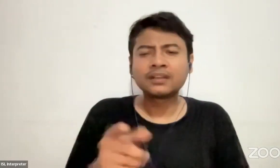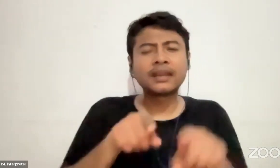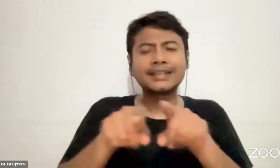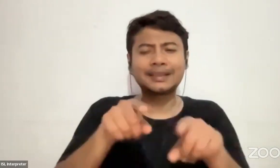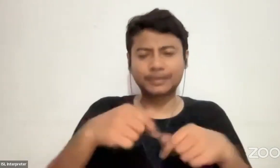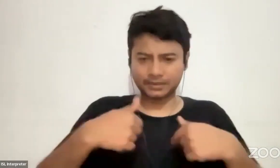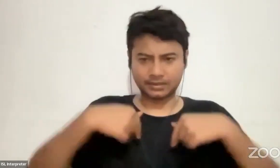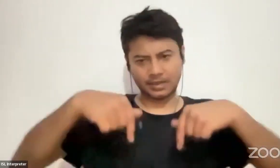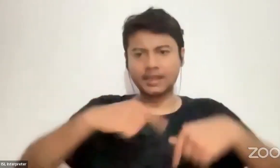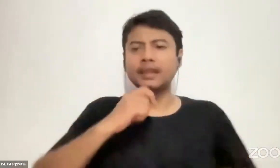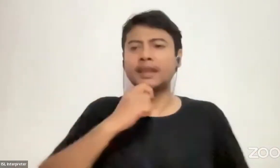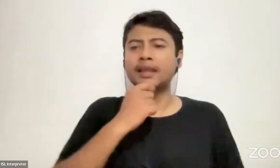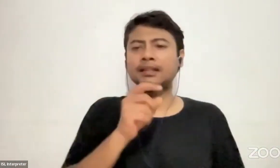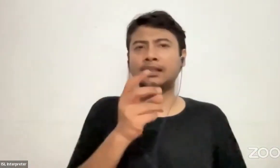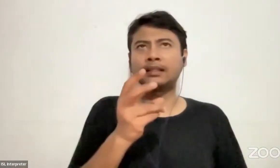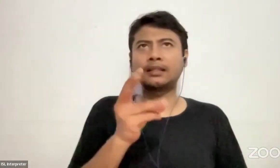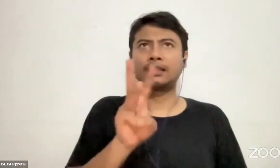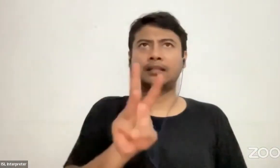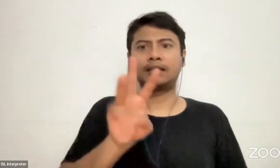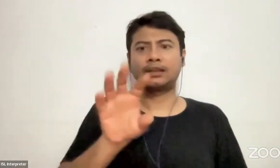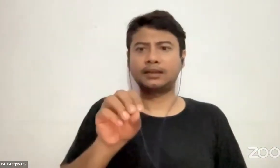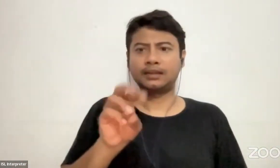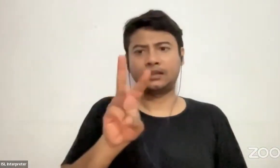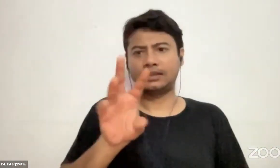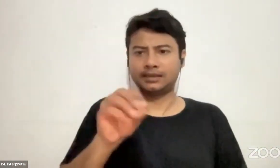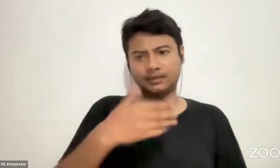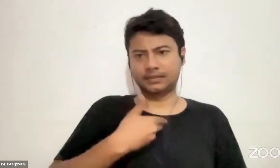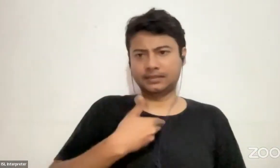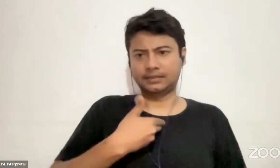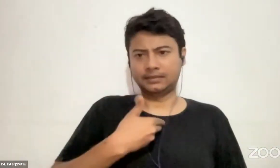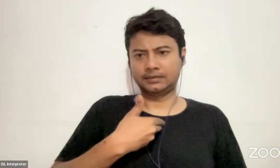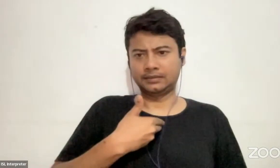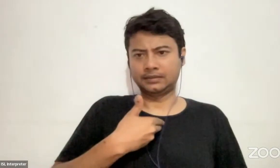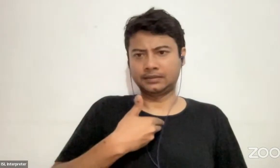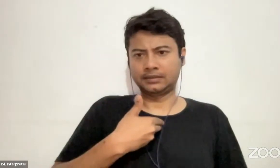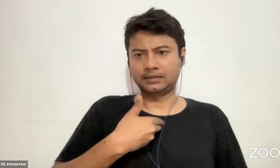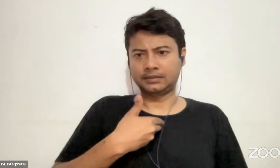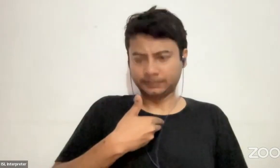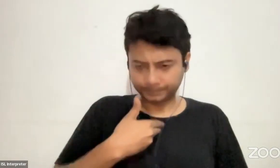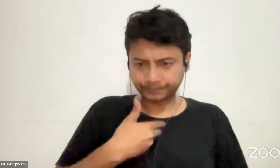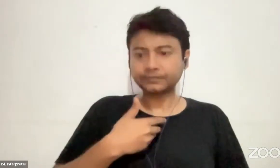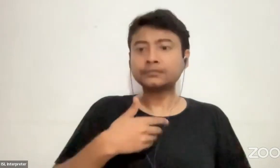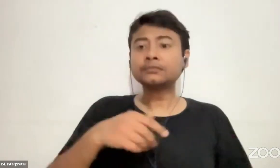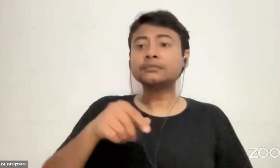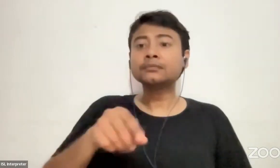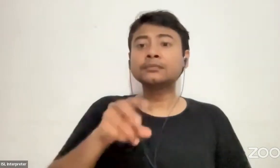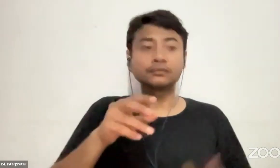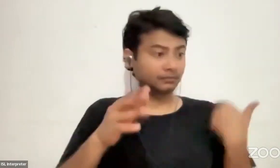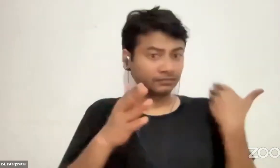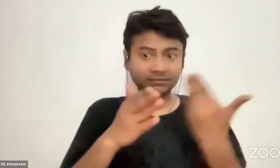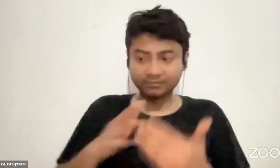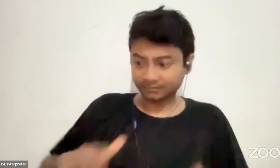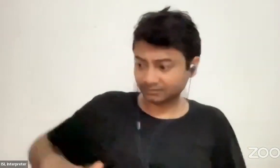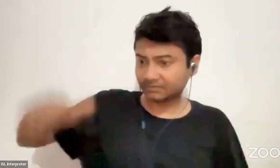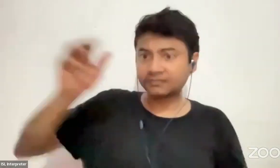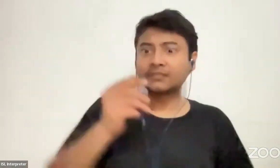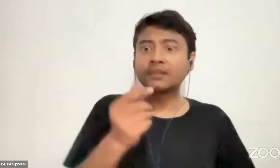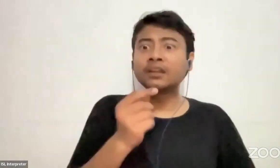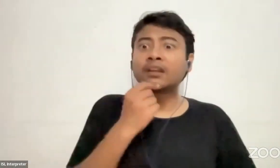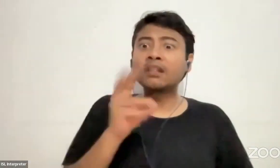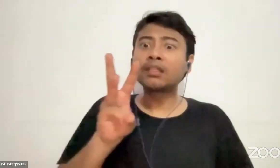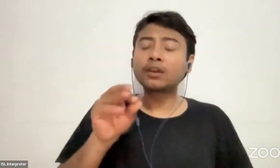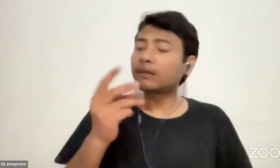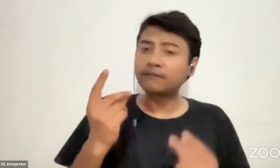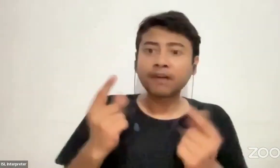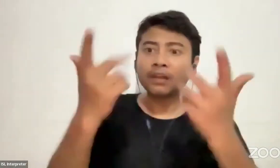तो कितना, 60 साल बहुत मुश्किल से जीएंगे। जैसे 30 निकल गए वैसे ये 50, 60 साल भी निकल जाएंगे, है ना। लेकिन